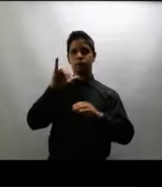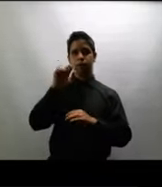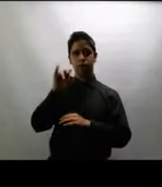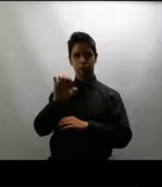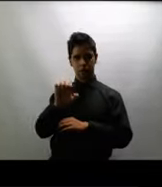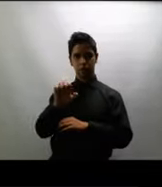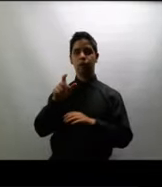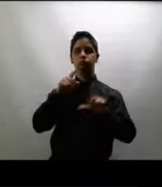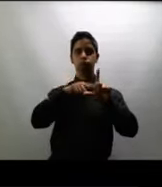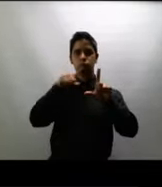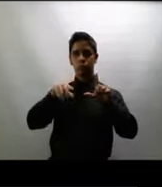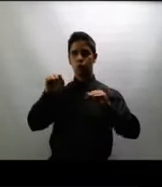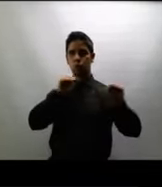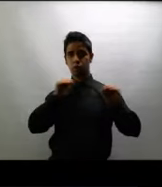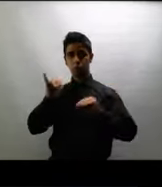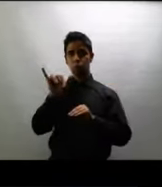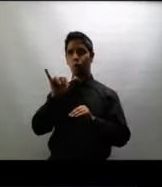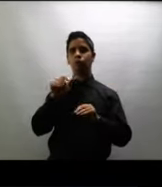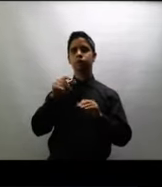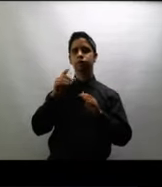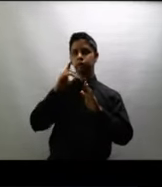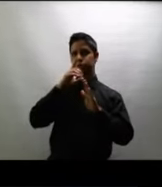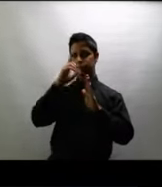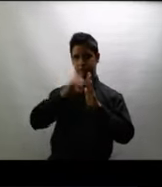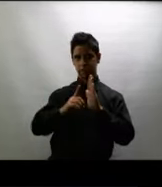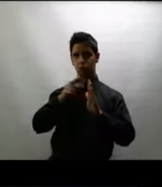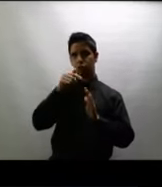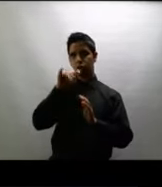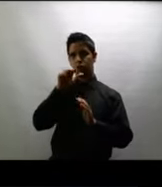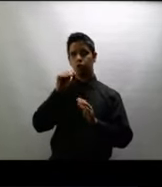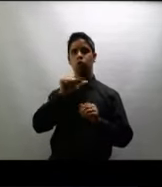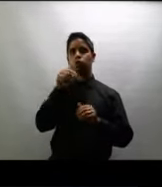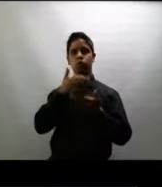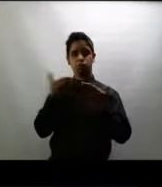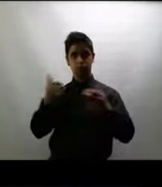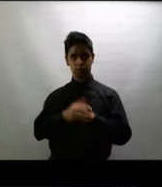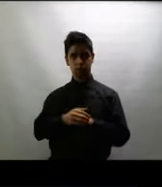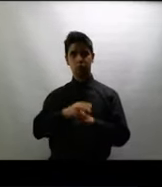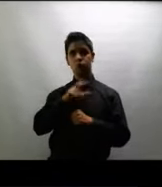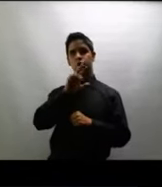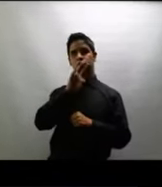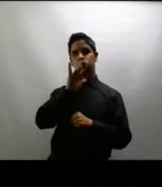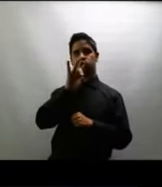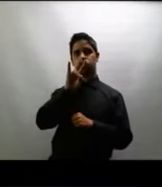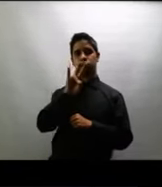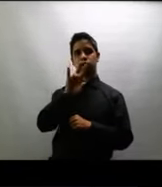movimiento, páginas web, diseño gráfico y más. Llama al